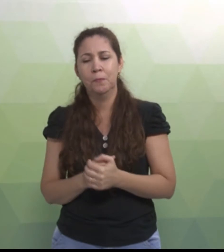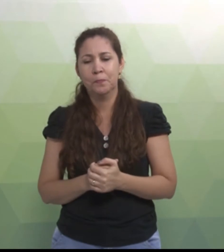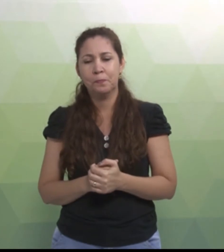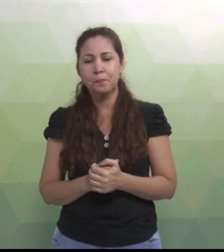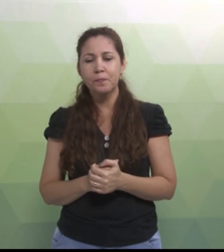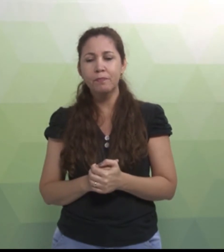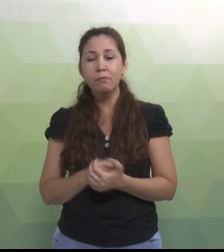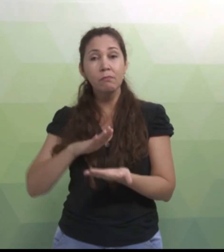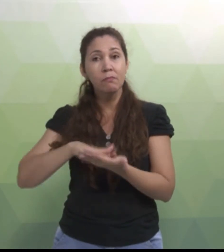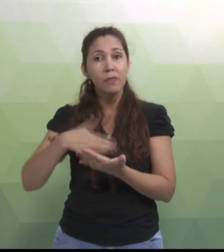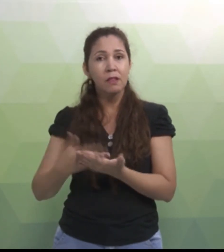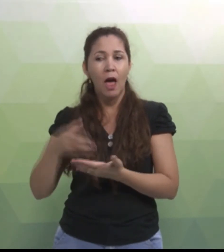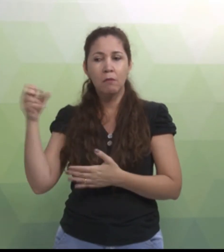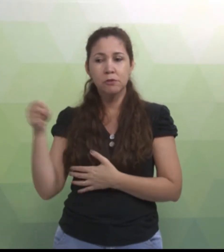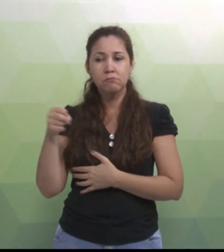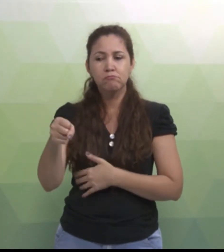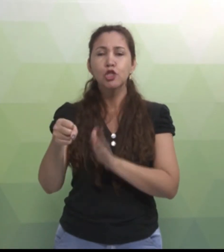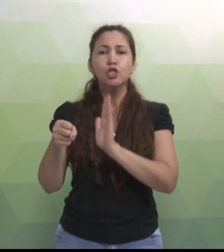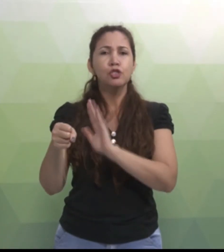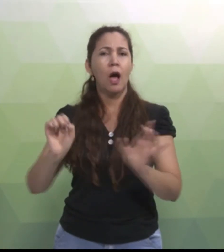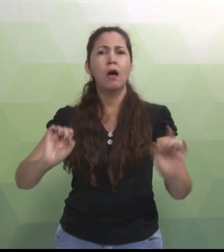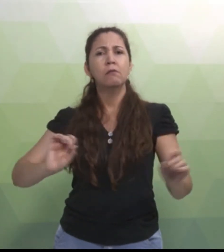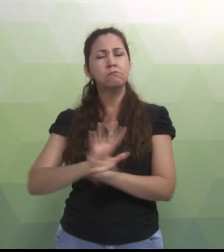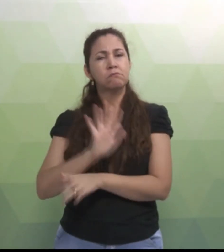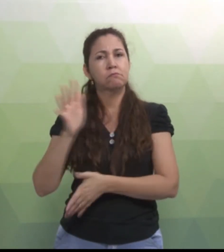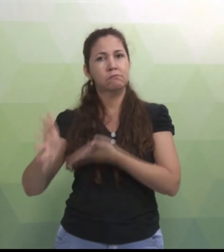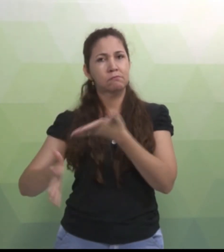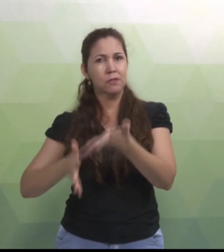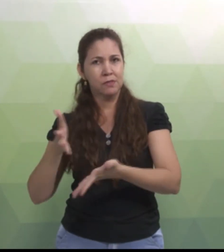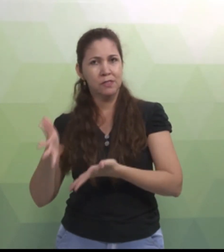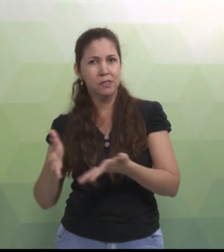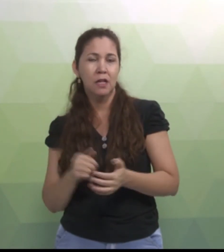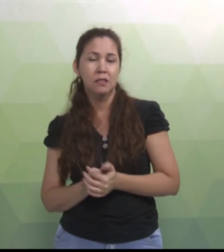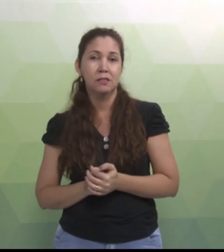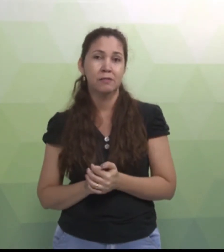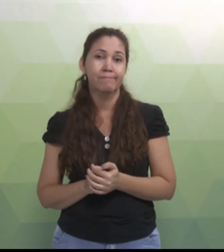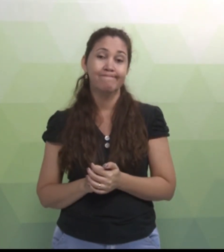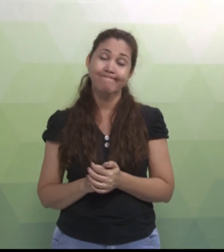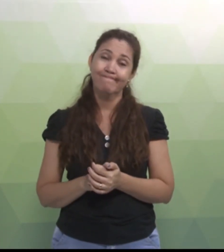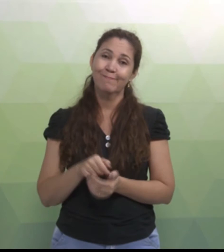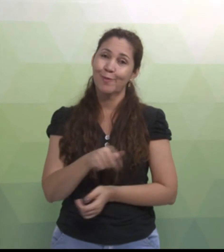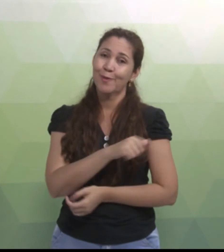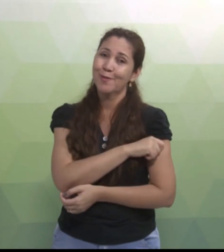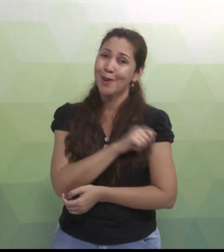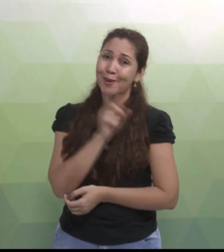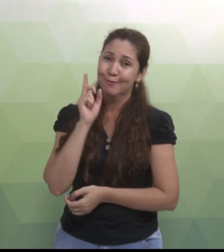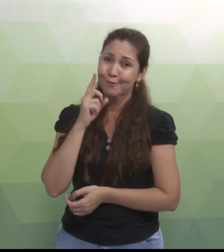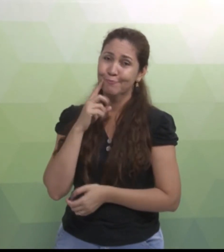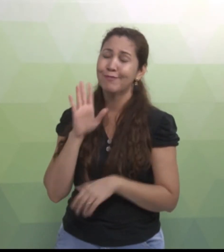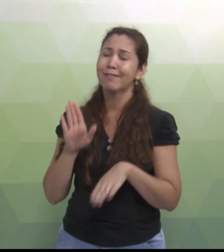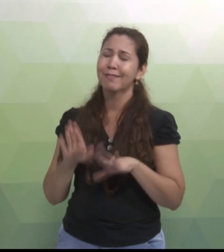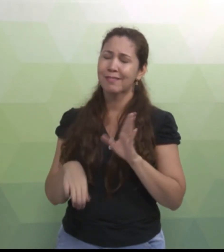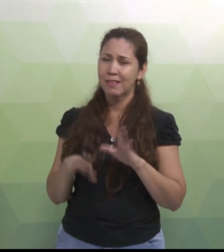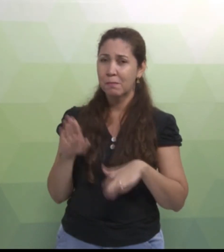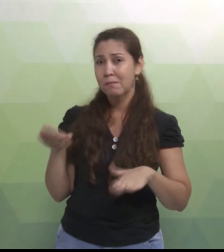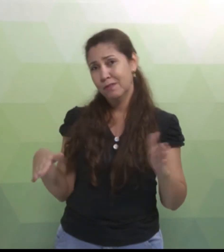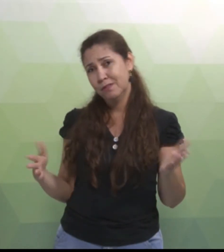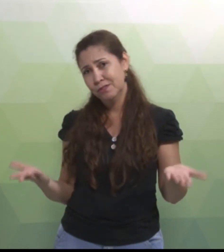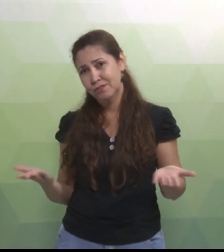Há um intérprete, que já está pronto, tem a fluência, mas tem o